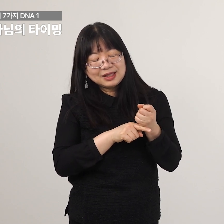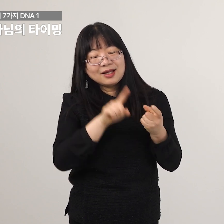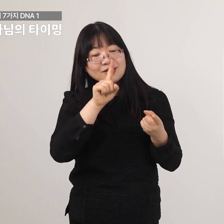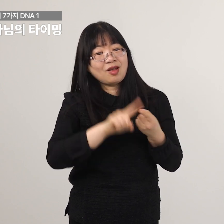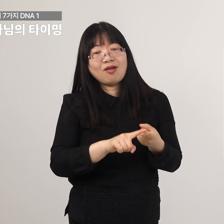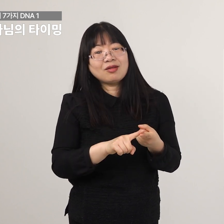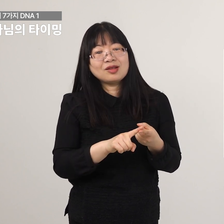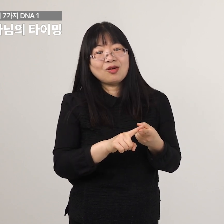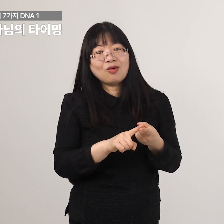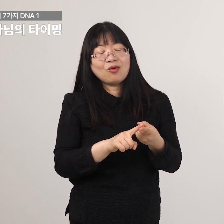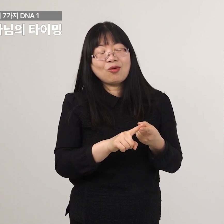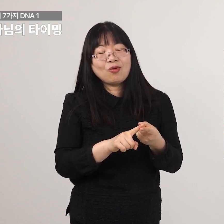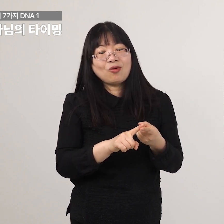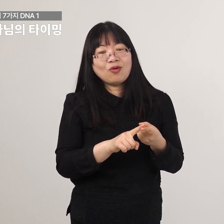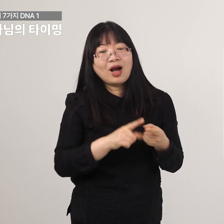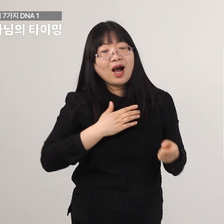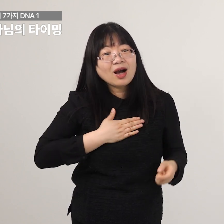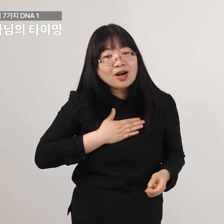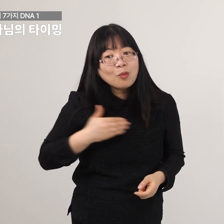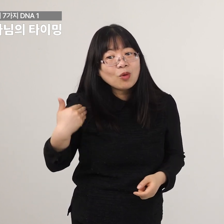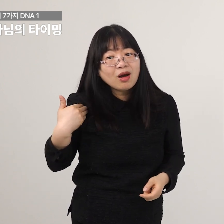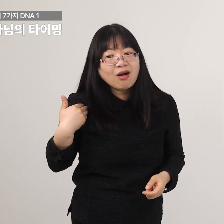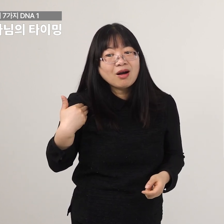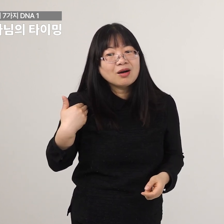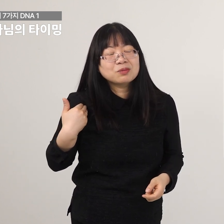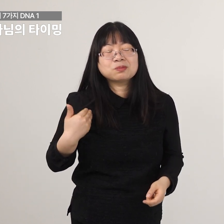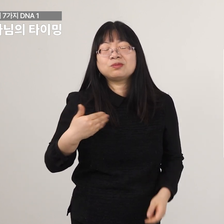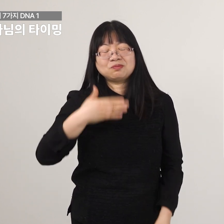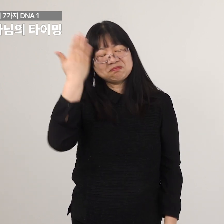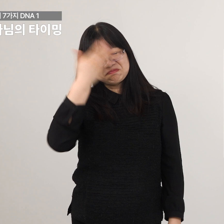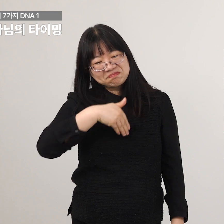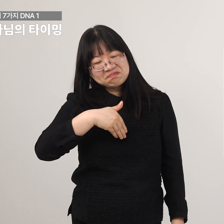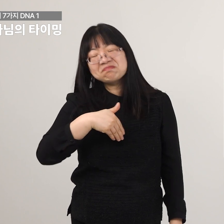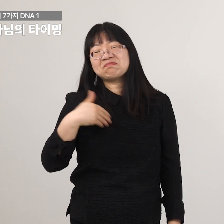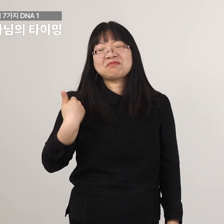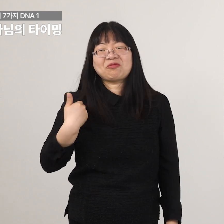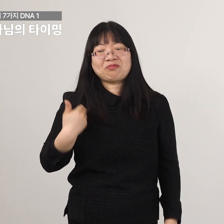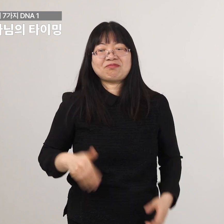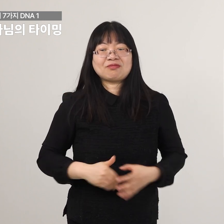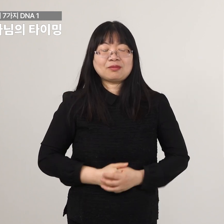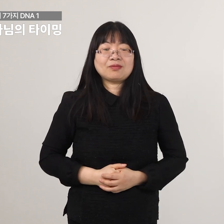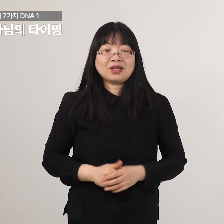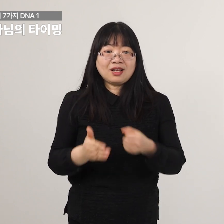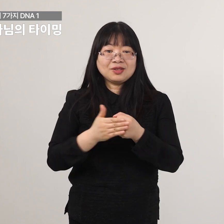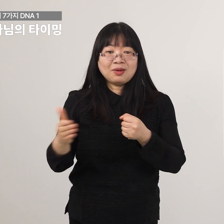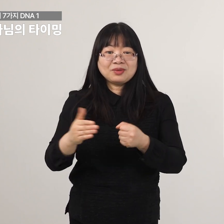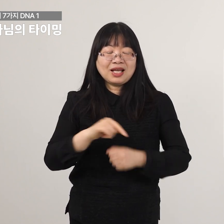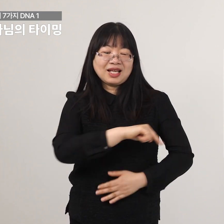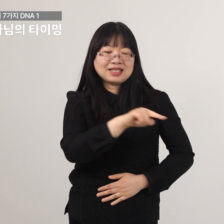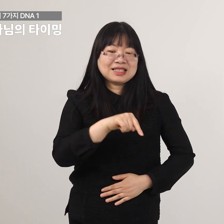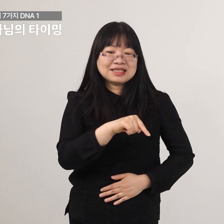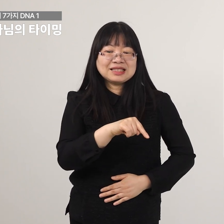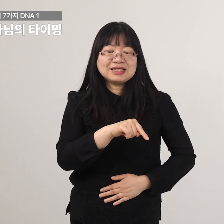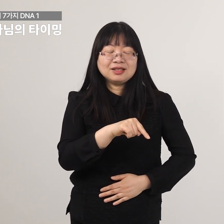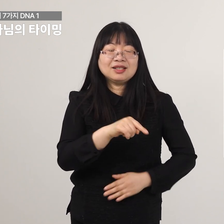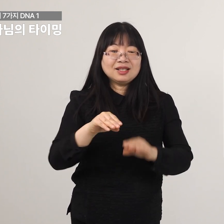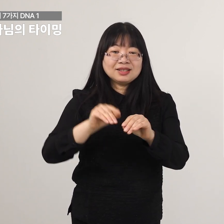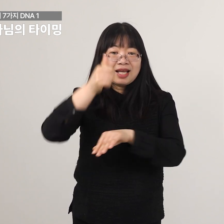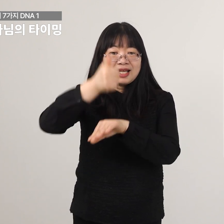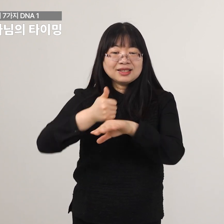대해서는 알았어요, 몰랐어요? 모르고 있었다는 얘기예요. 그래서 그들이 들고